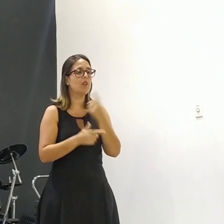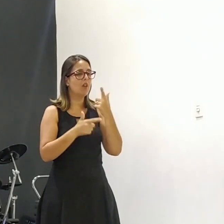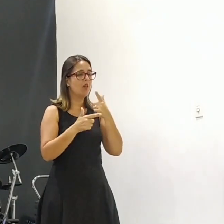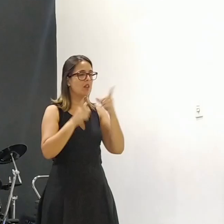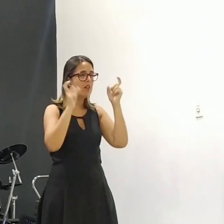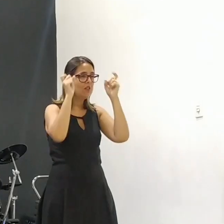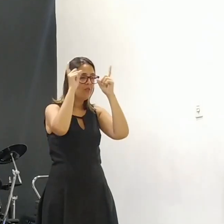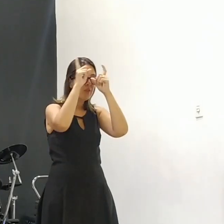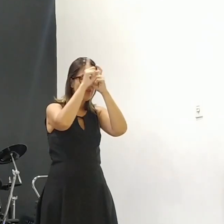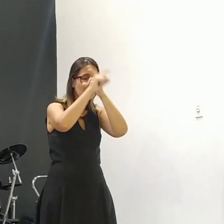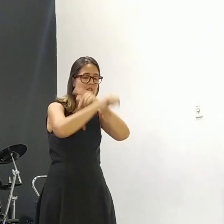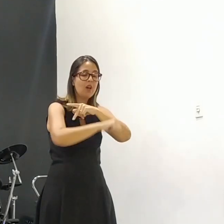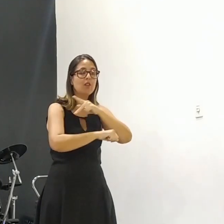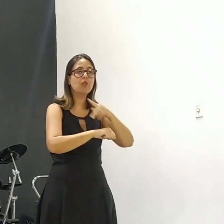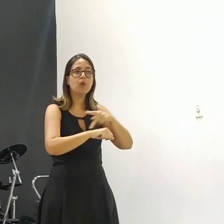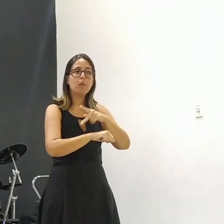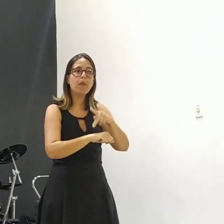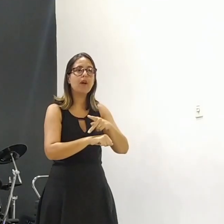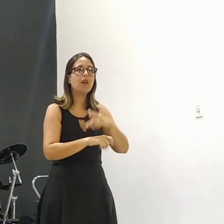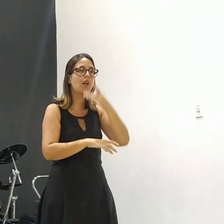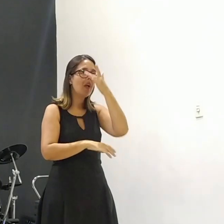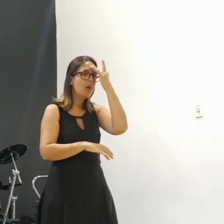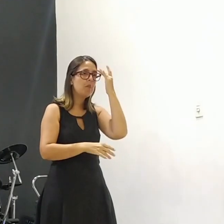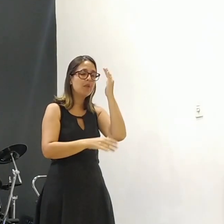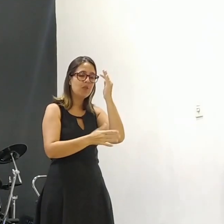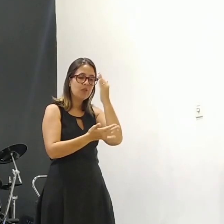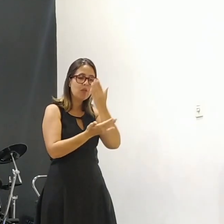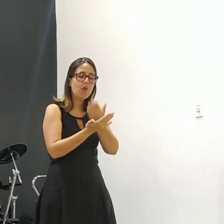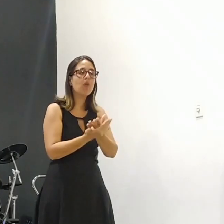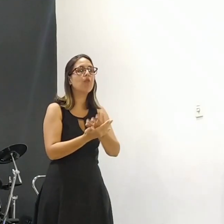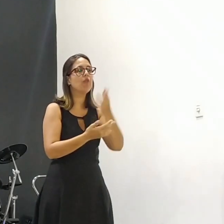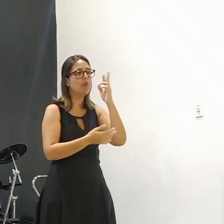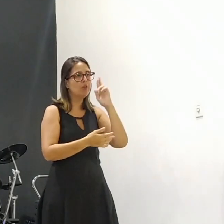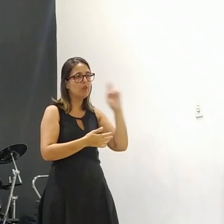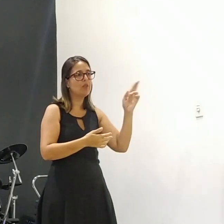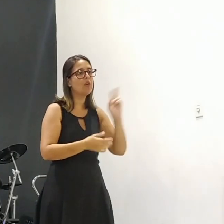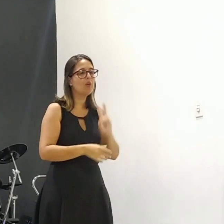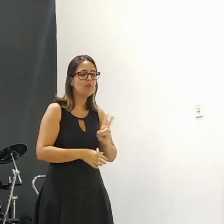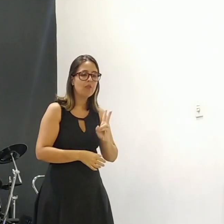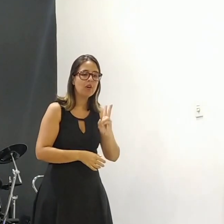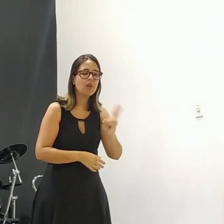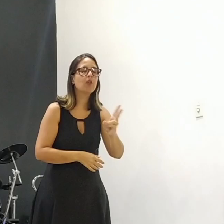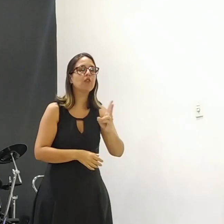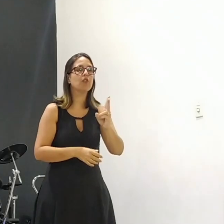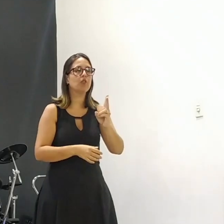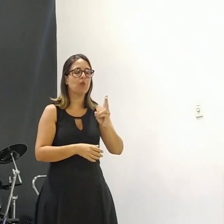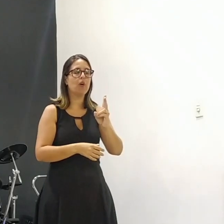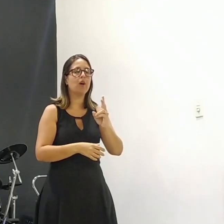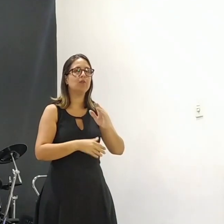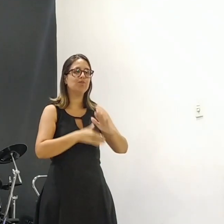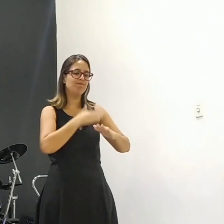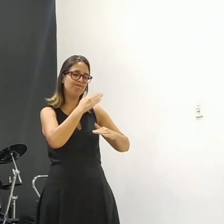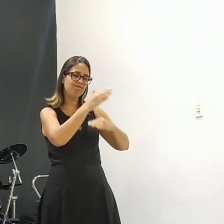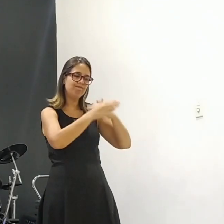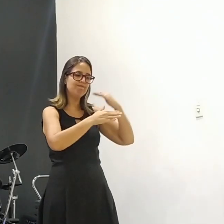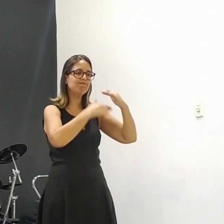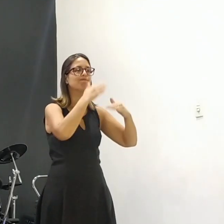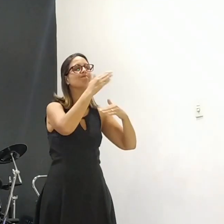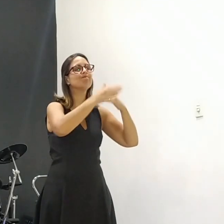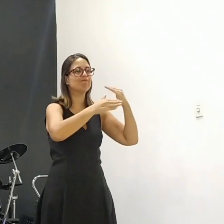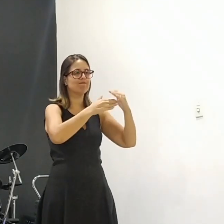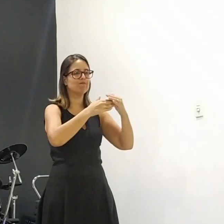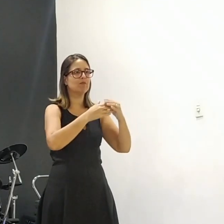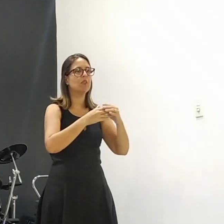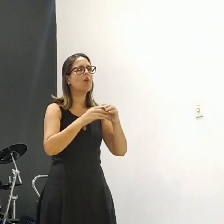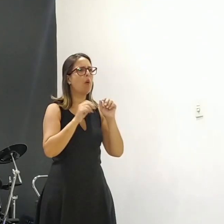no país, aquele que confia no Senhor, ele vai continuar frutificando para a glória de Deus. Você